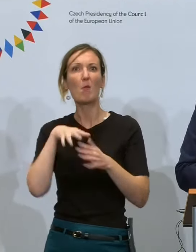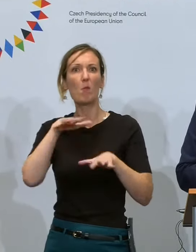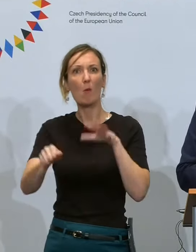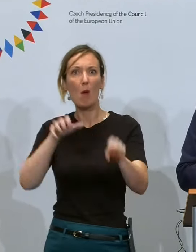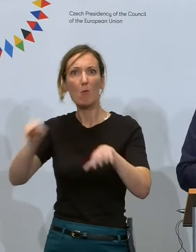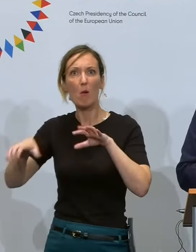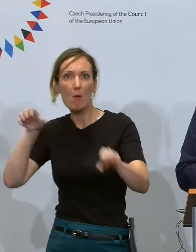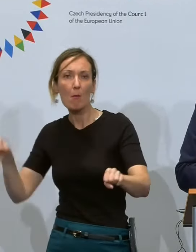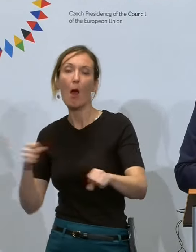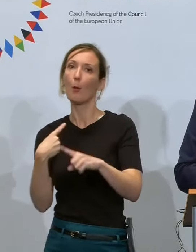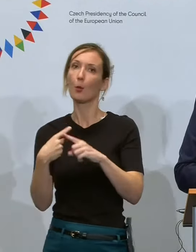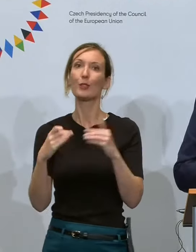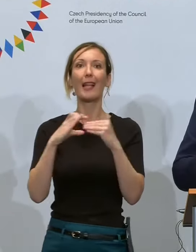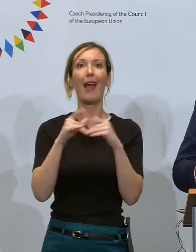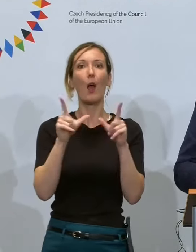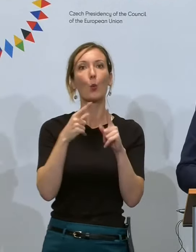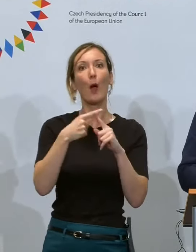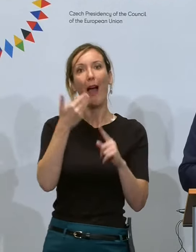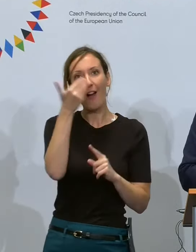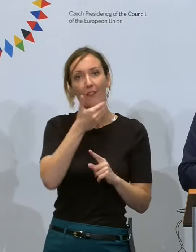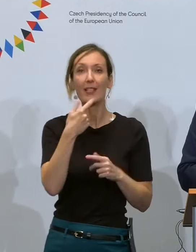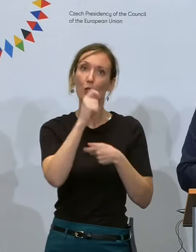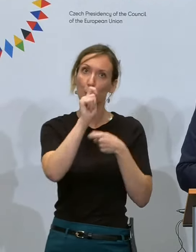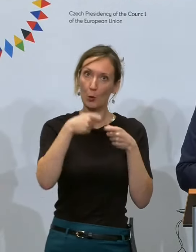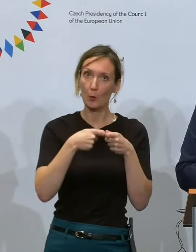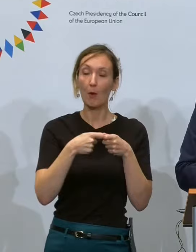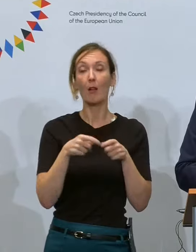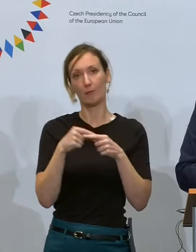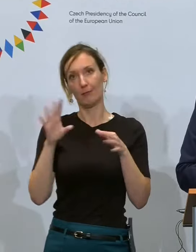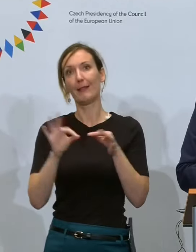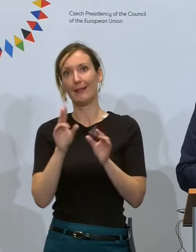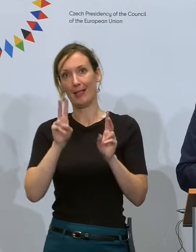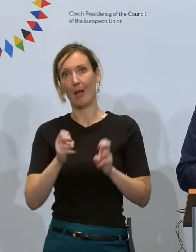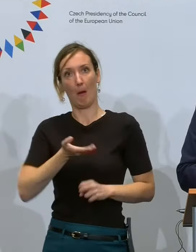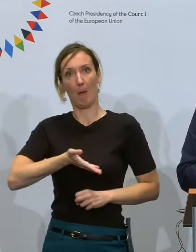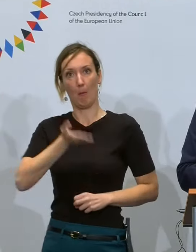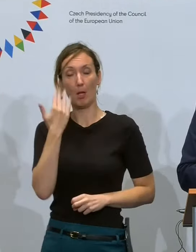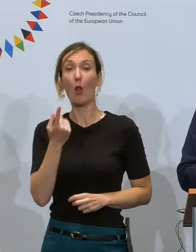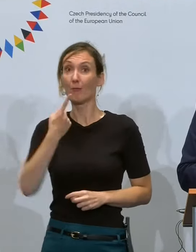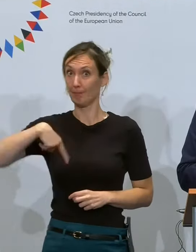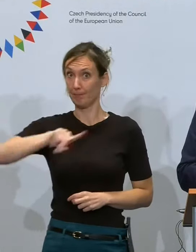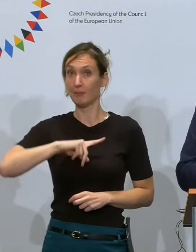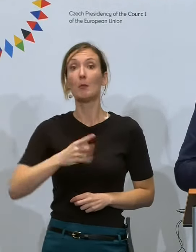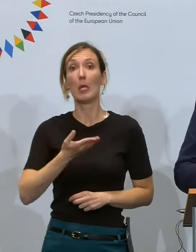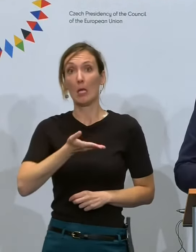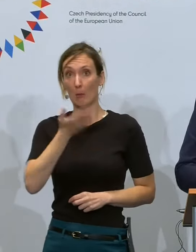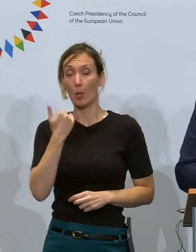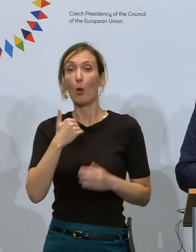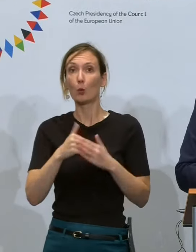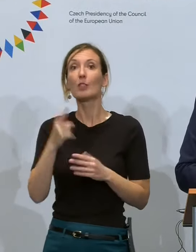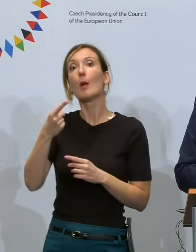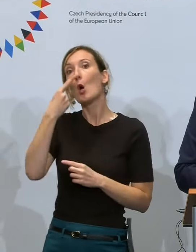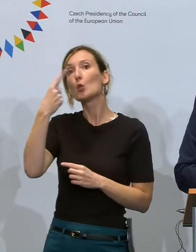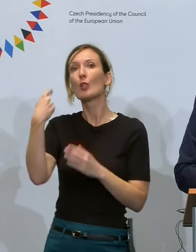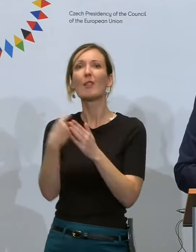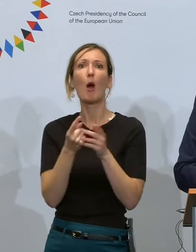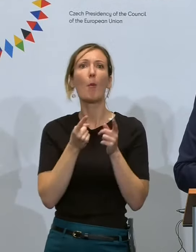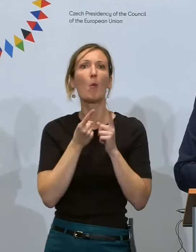Afriky. A tam jsme si především zdůraznili, že musíme bojovat s ruskými